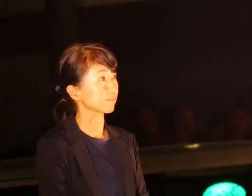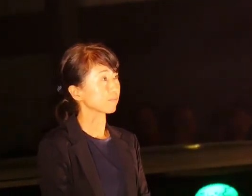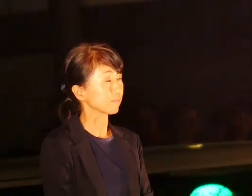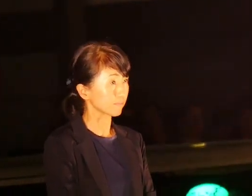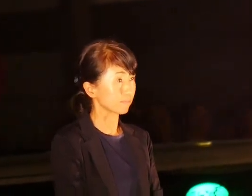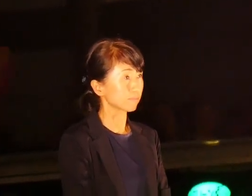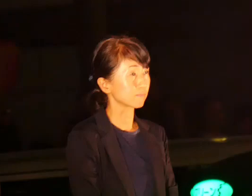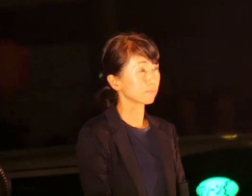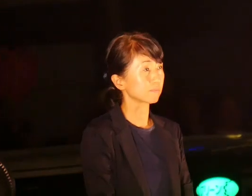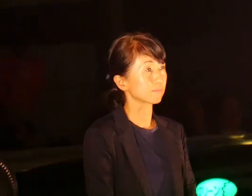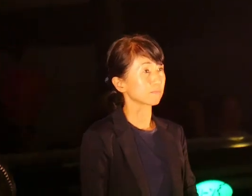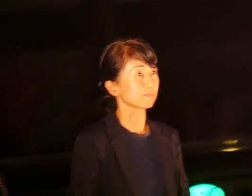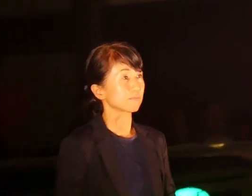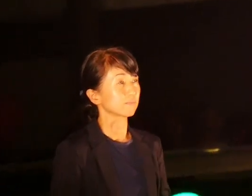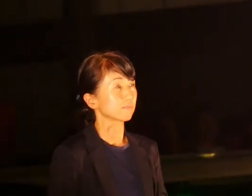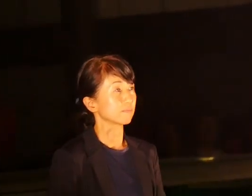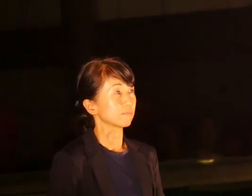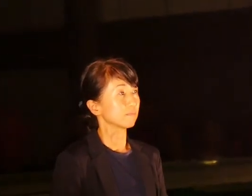どうせ